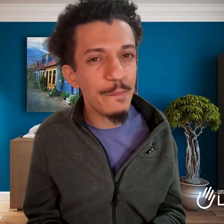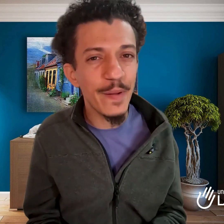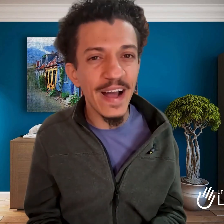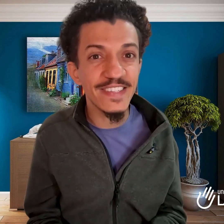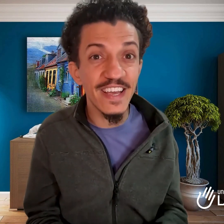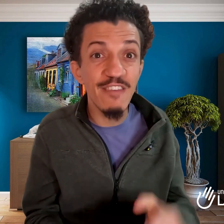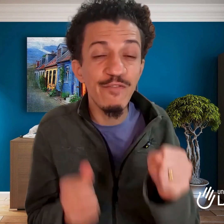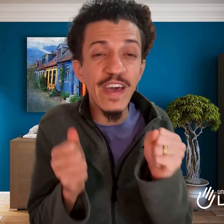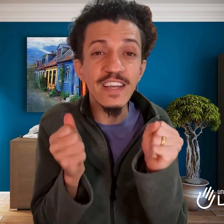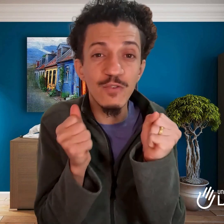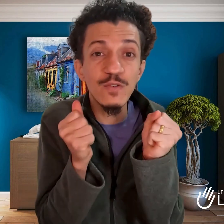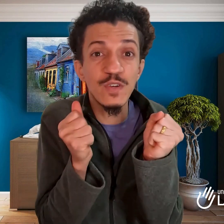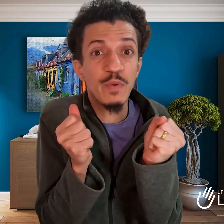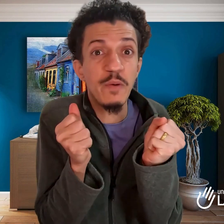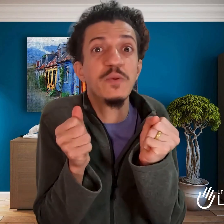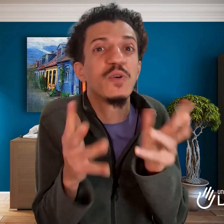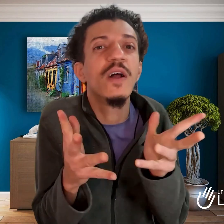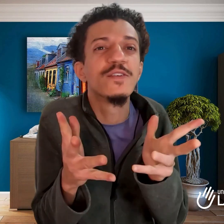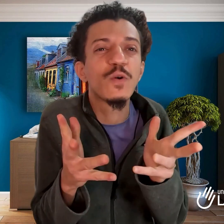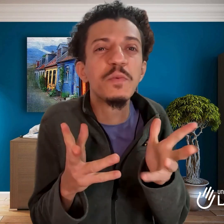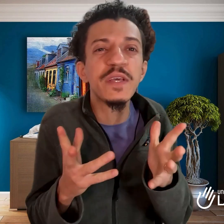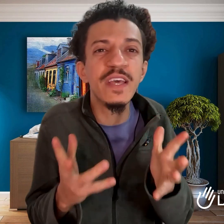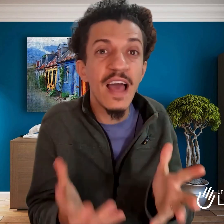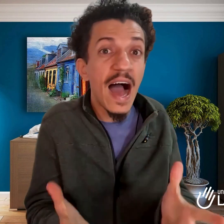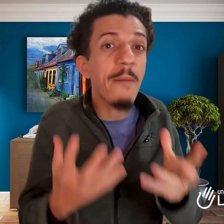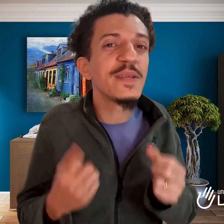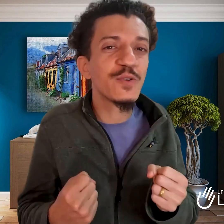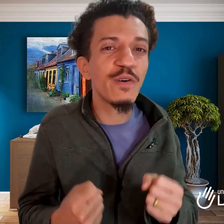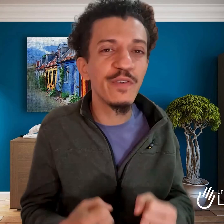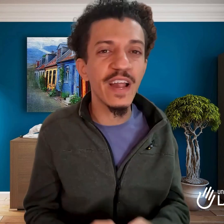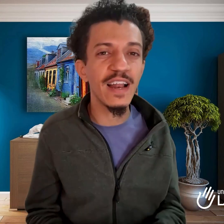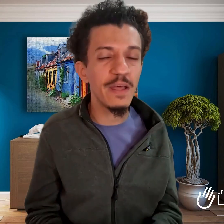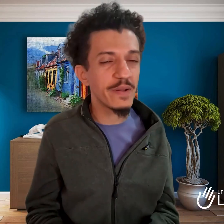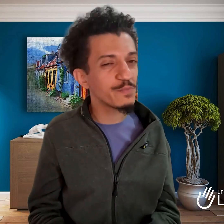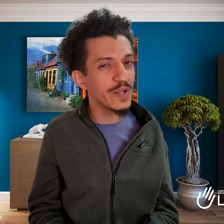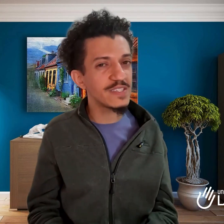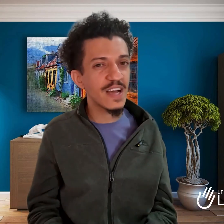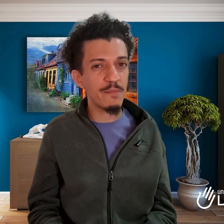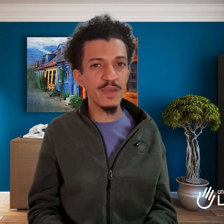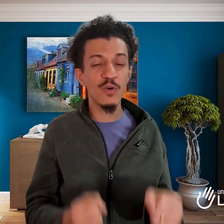prática e veja com seus próprios olhos como que absorver a Libras por esse caminho